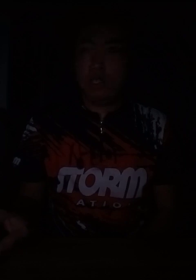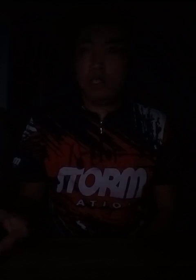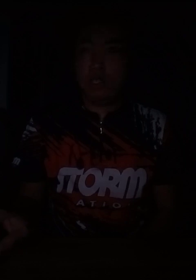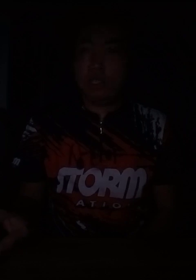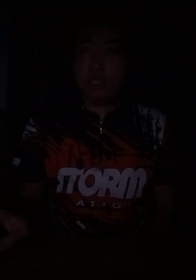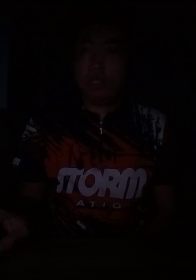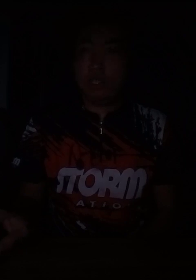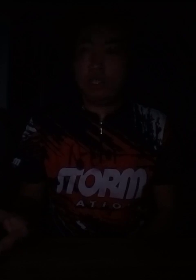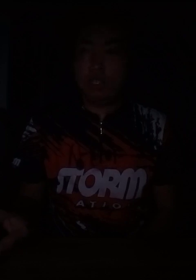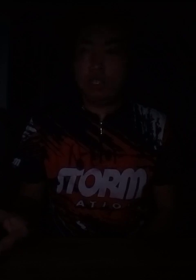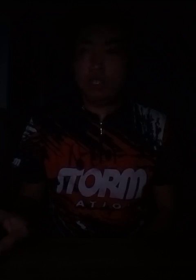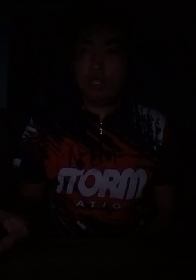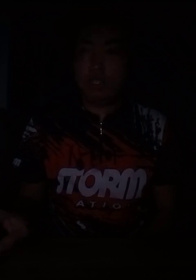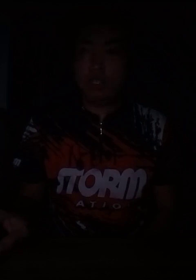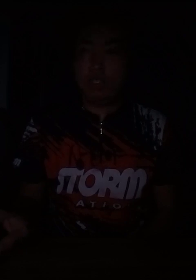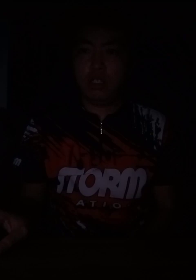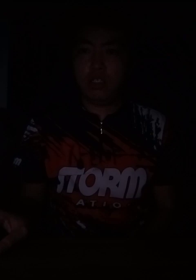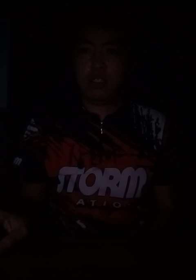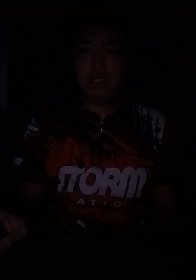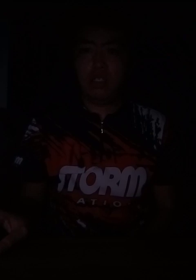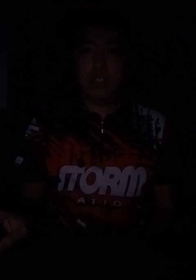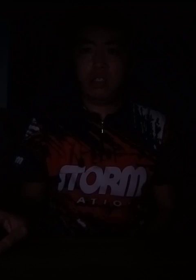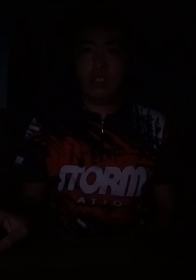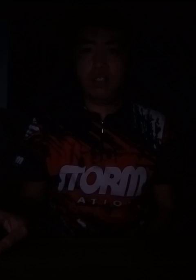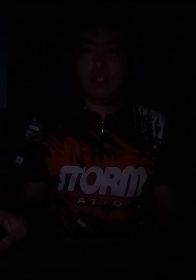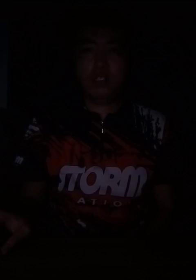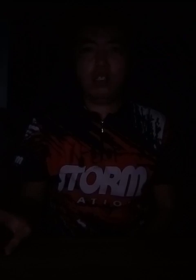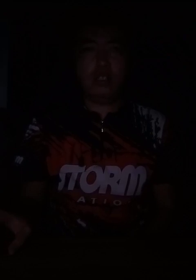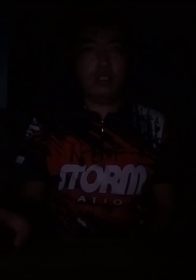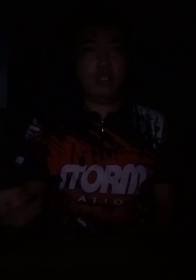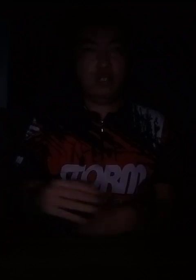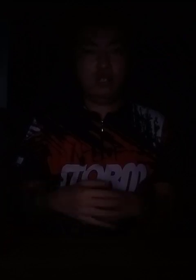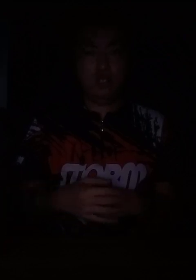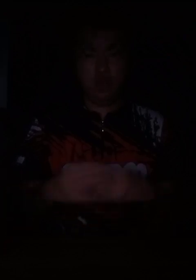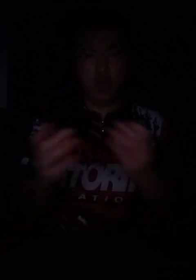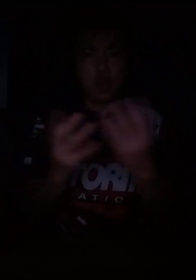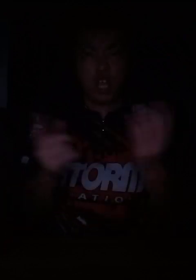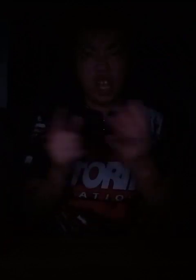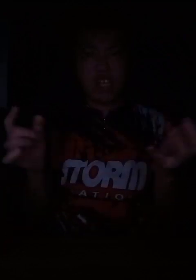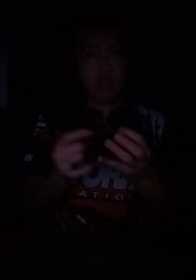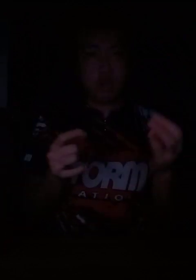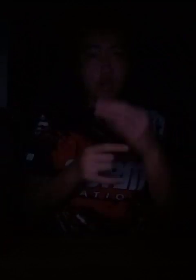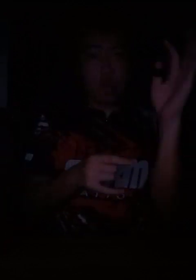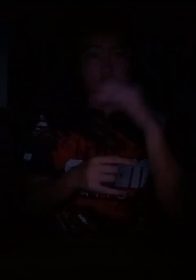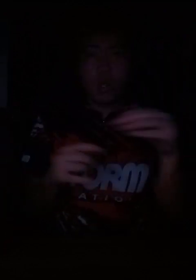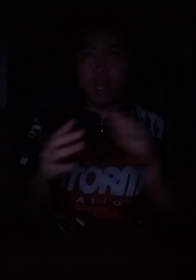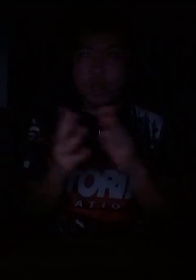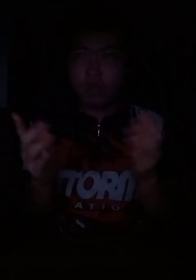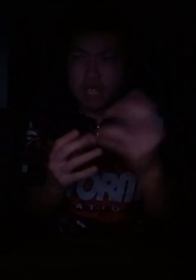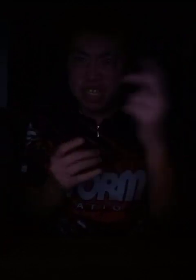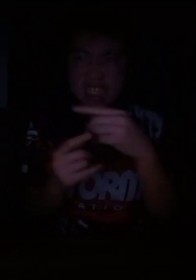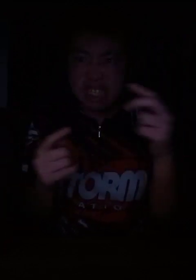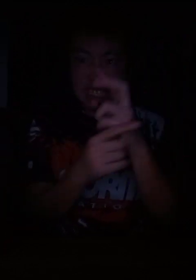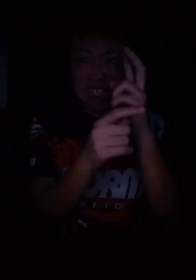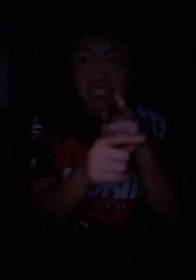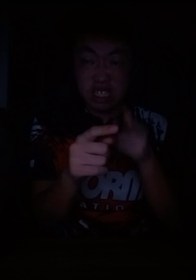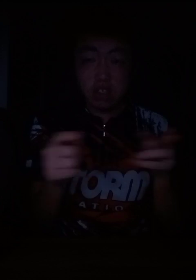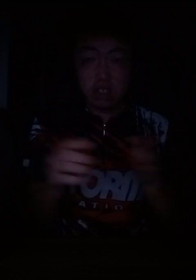천무금의 맛이 끝까지 간다면 손석희 사장은 김모 씨가 본인에게 취업을 청탁한 뒤에